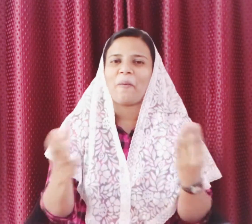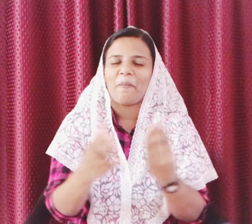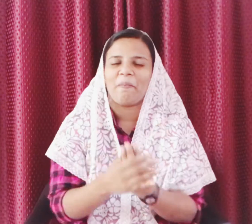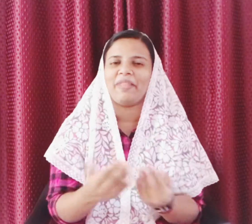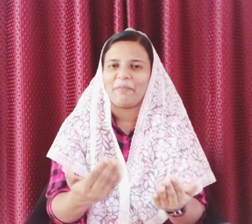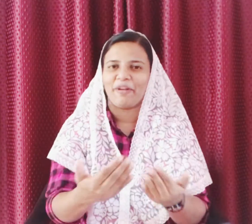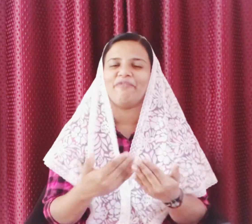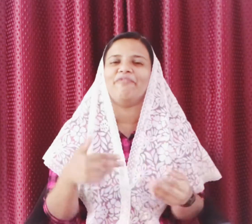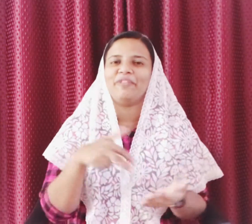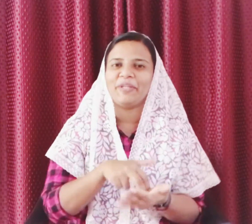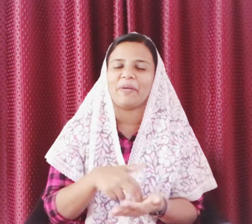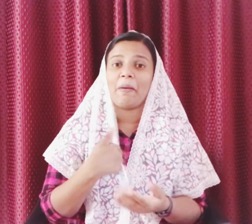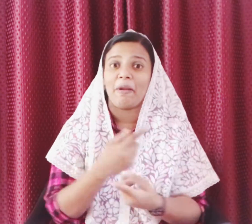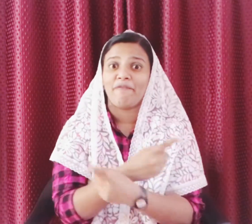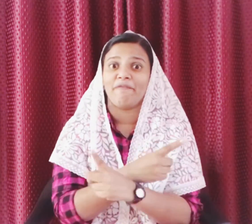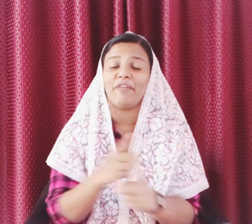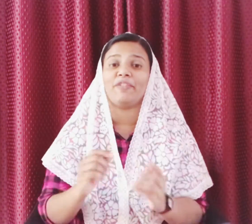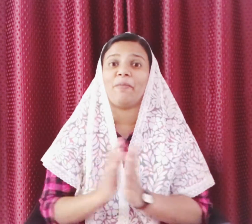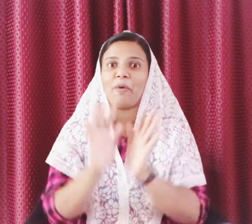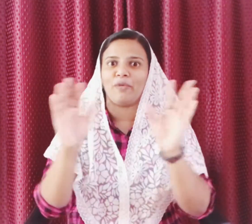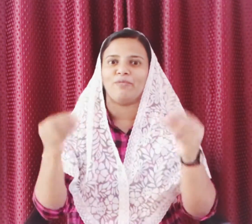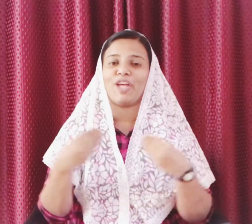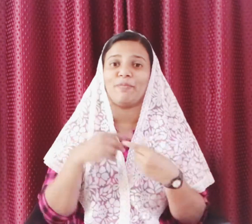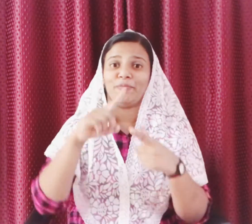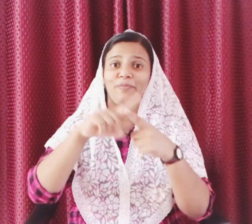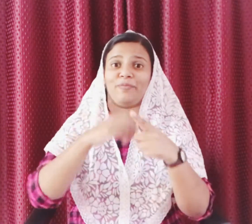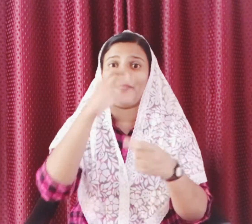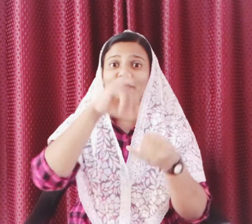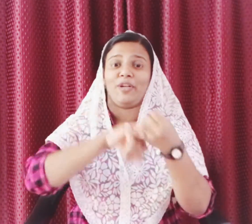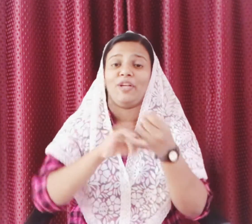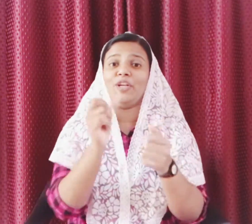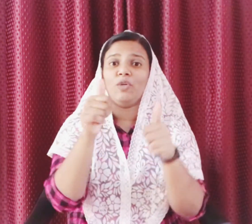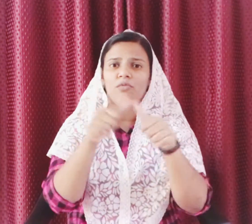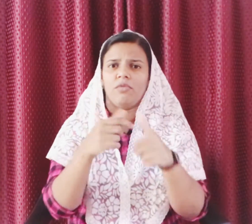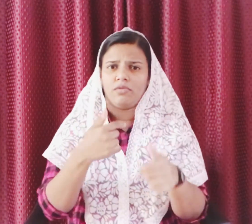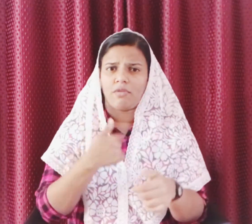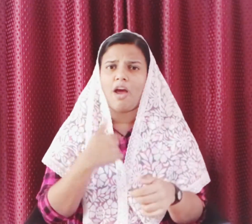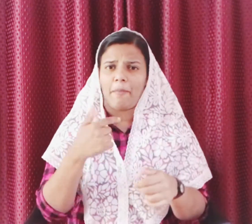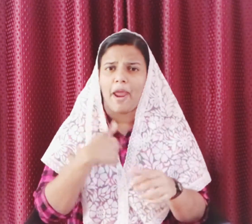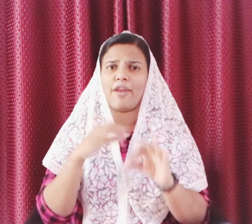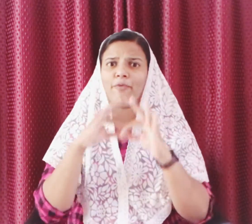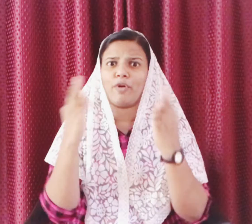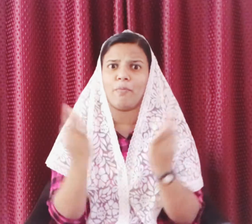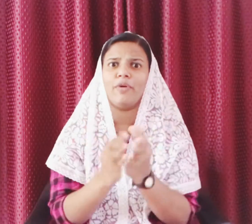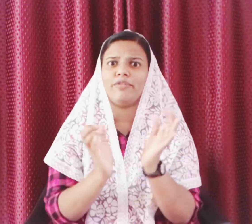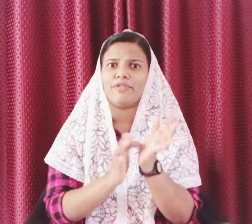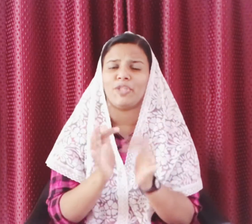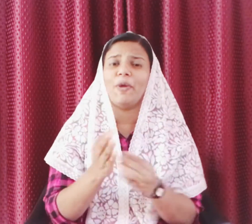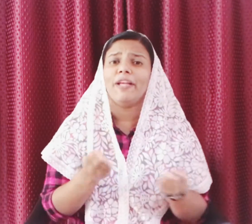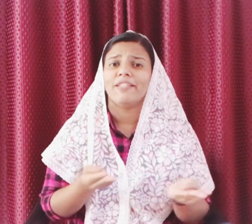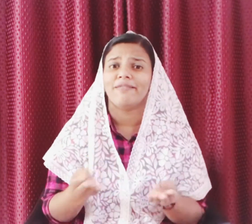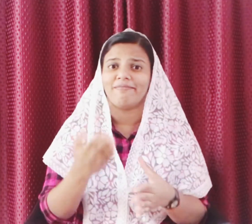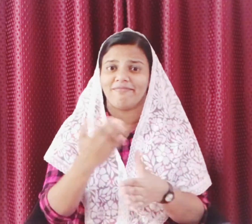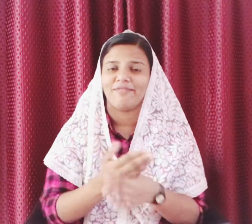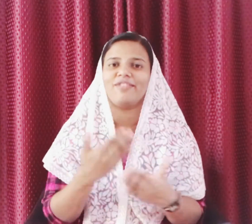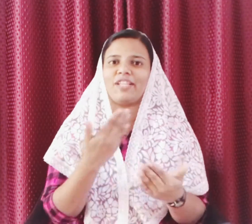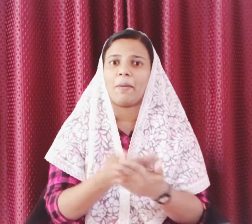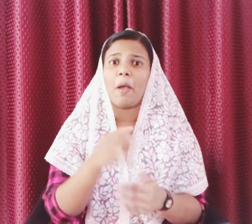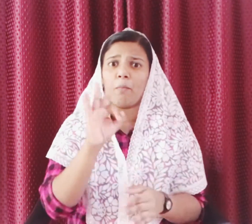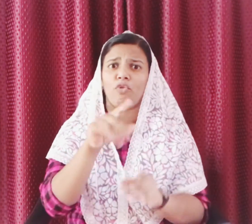ഇരിക്കും. അവൻ നമ്മളെ വിടുവിച്ചു മഹത്വപ്പെടുത്തും. ഒരിക്കൽ ജോശുവ പറഞ്ഞു, ഞാനും എൻ്റെ കുടുംബമോ ഞങ്ങൾ യഹോവയെ സേവിക്കും. ഈ പുതിയ മാസം, ആമേൻ, പുതിയ വർഷം ഒരു